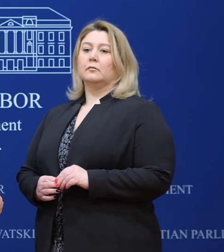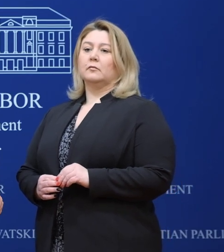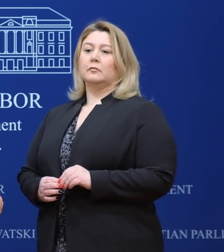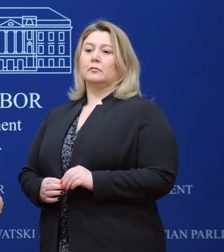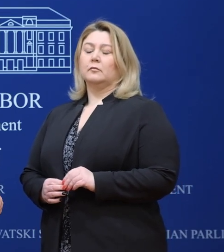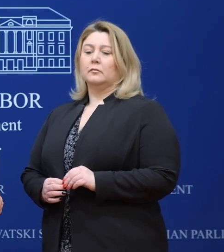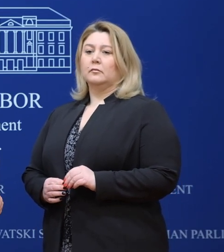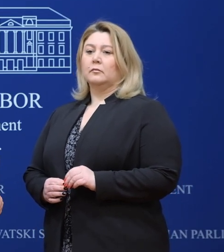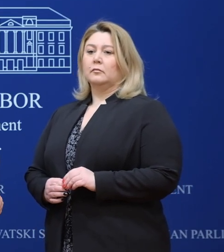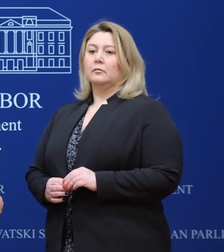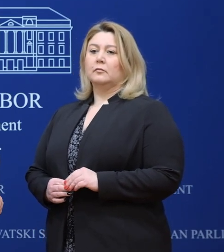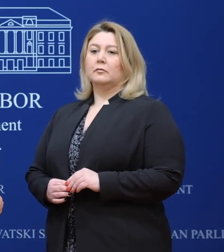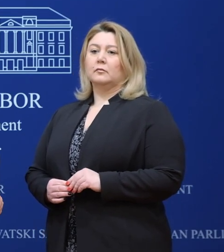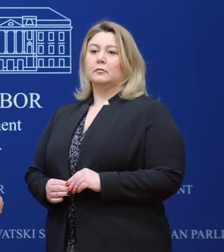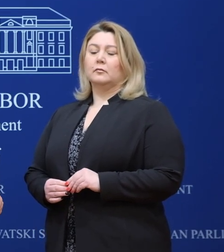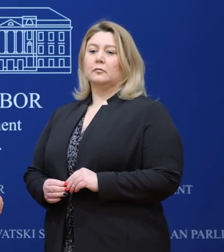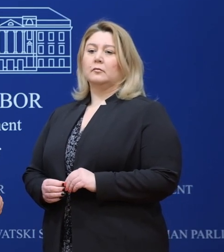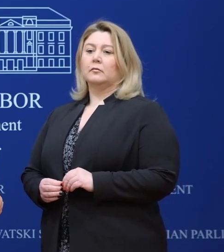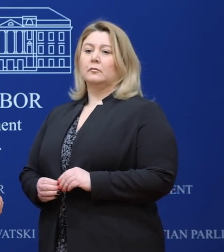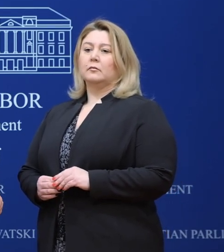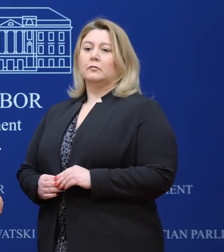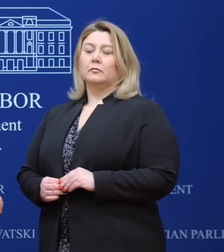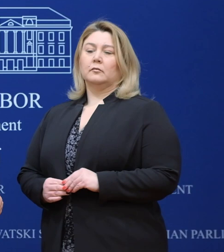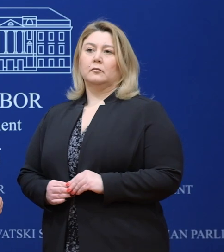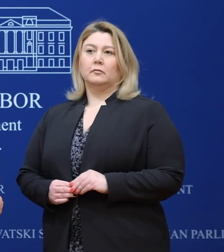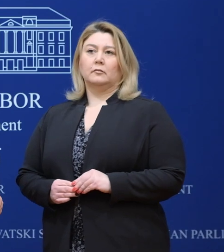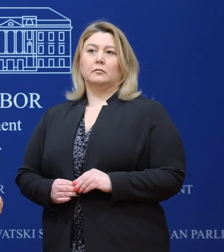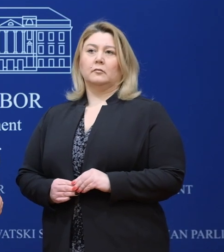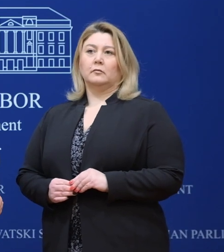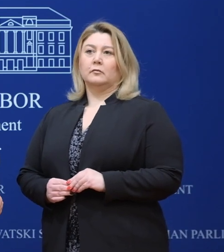O tome se radi. To nisu demokratski uzusi.